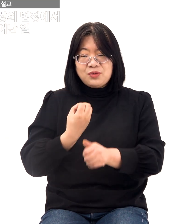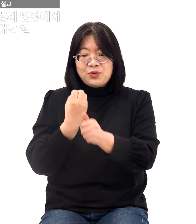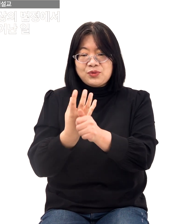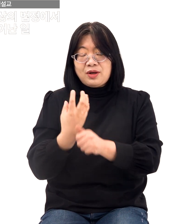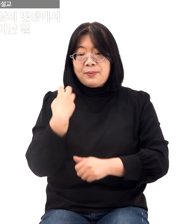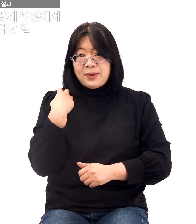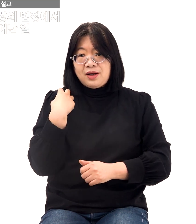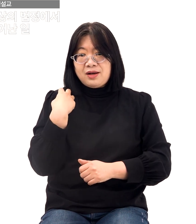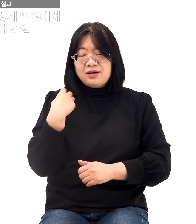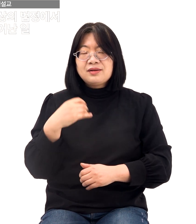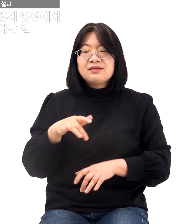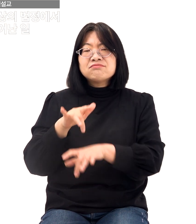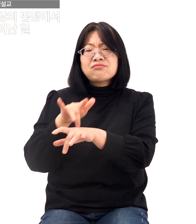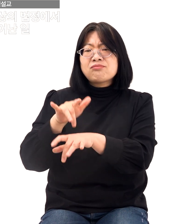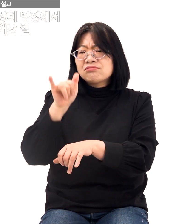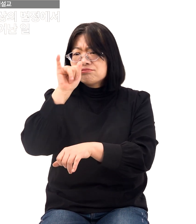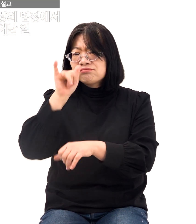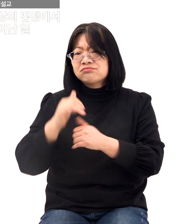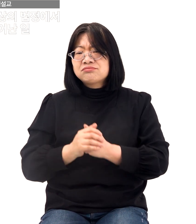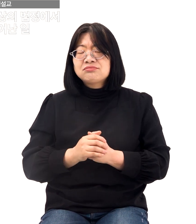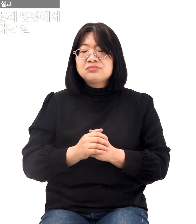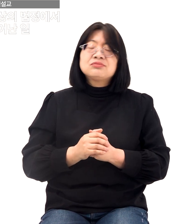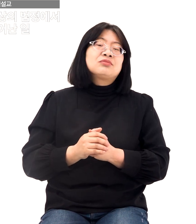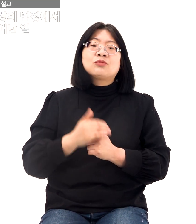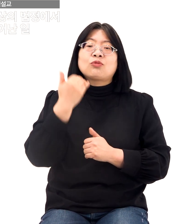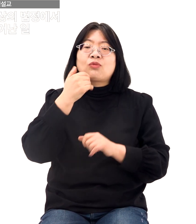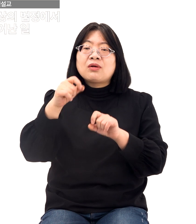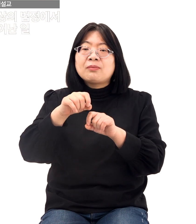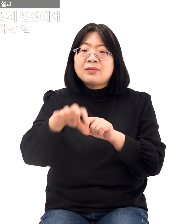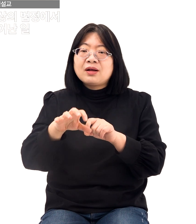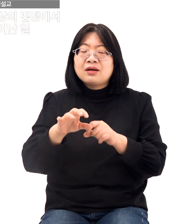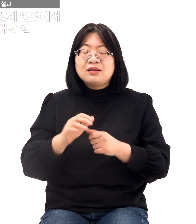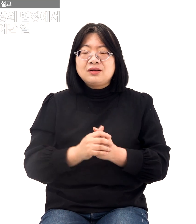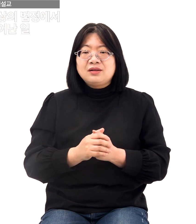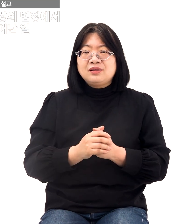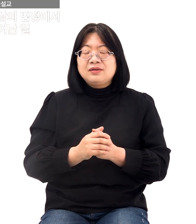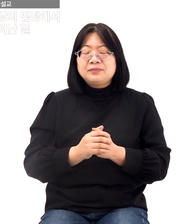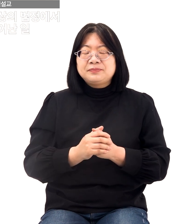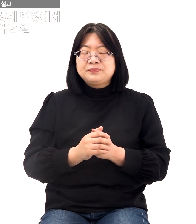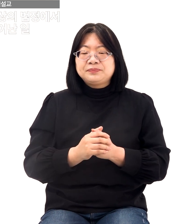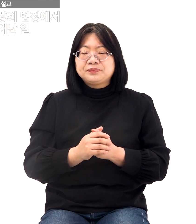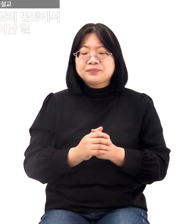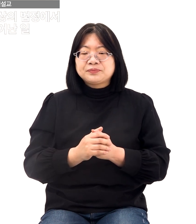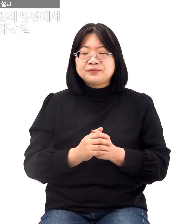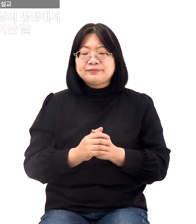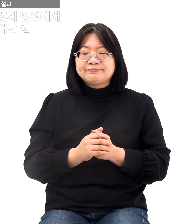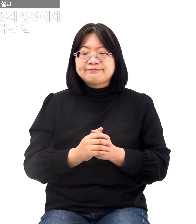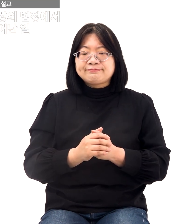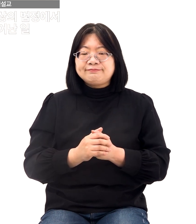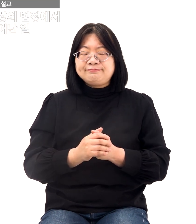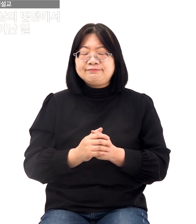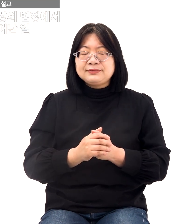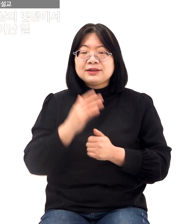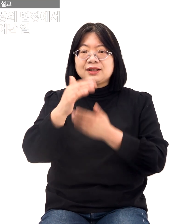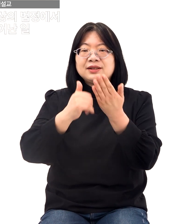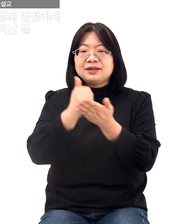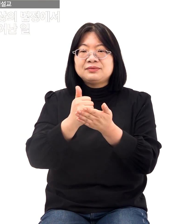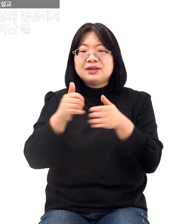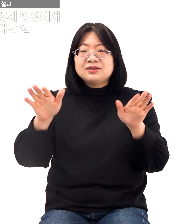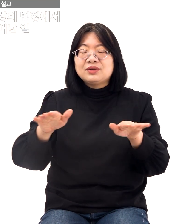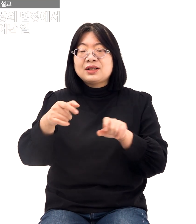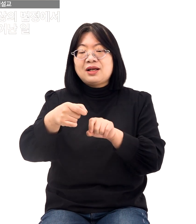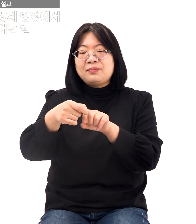역할을 맡은 사탄이 서 있어요. 누구 앞에? 여호와의 천사 앞에. 그래서 이제 어떤